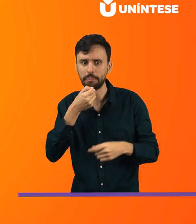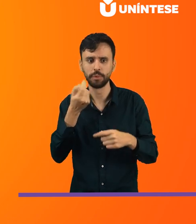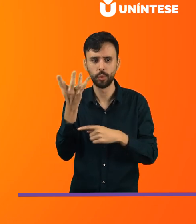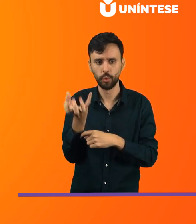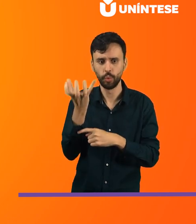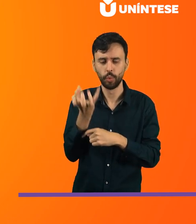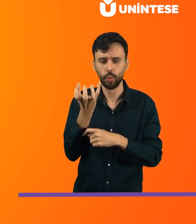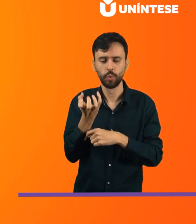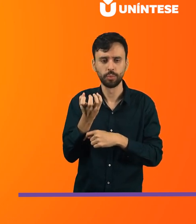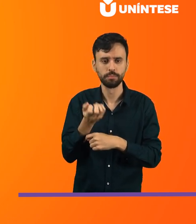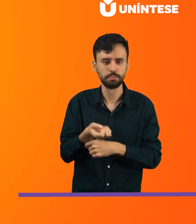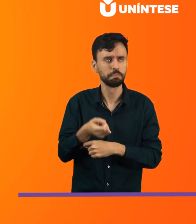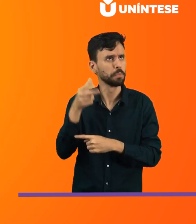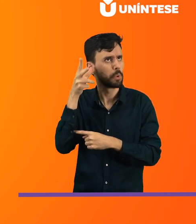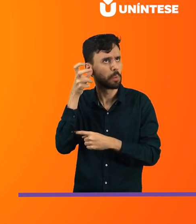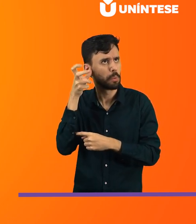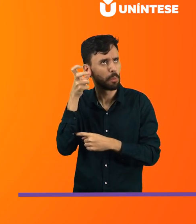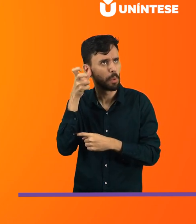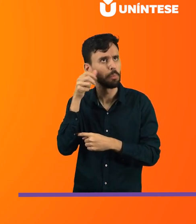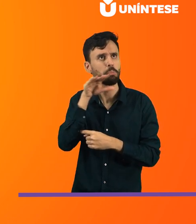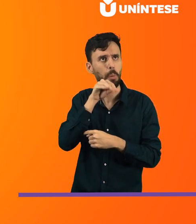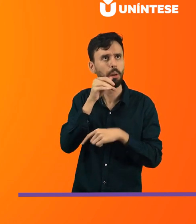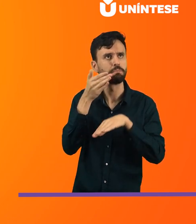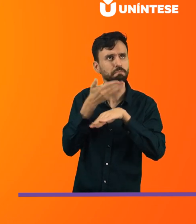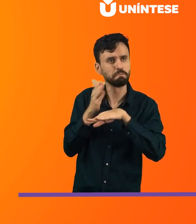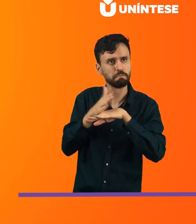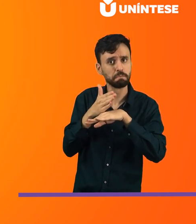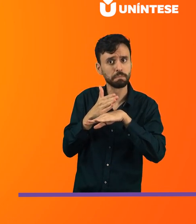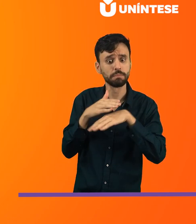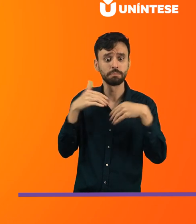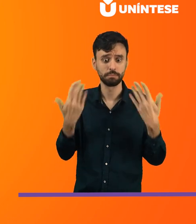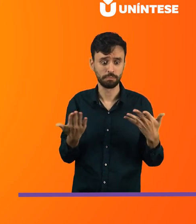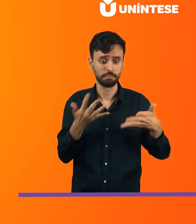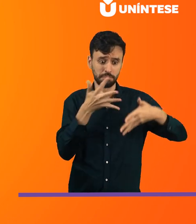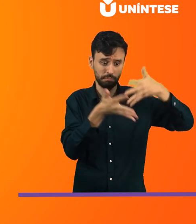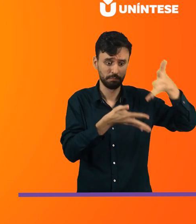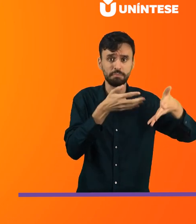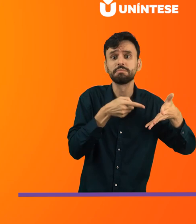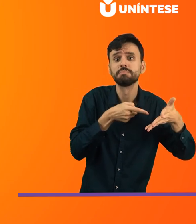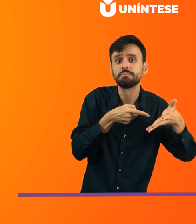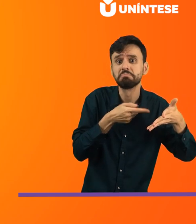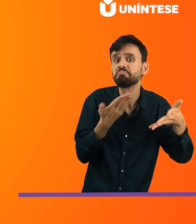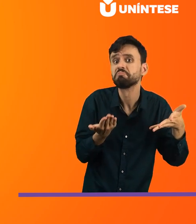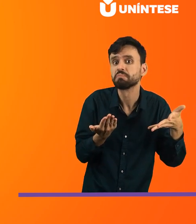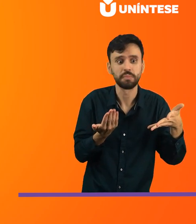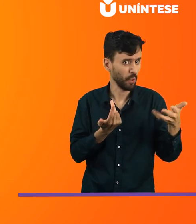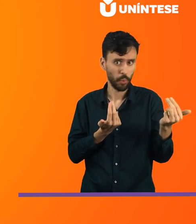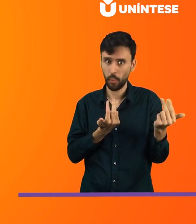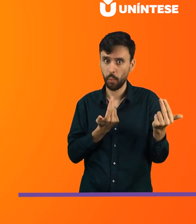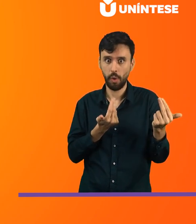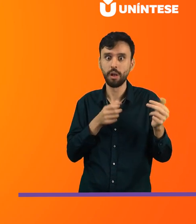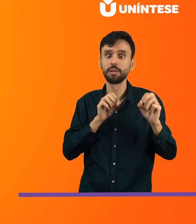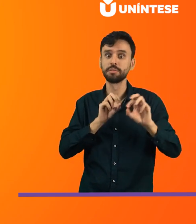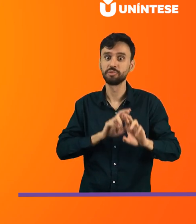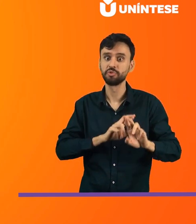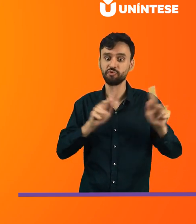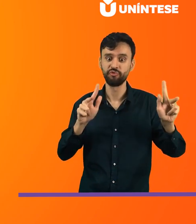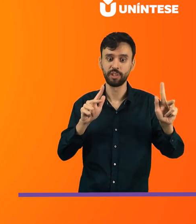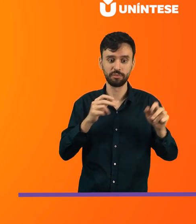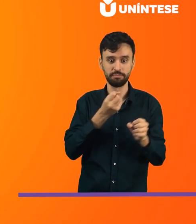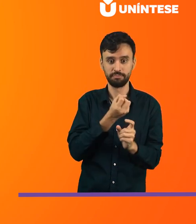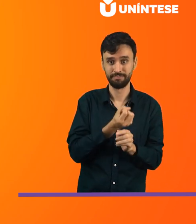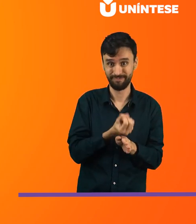pessoa me responder em áudio para eu poder ouvir espanhol e falar em espanhol. E na língua de sinais, é a mesma coisa. Só muda a